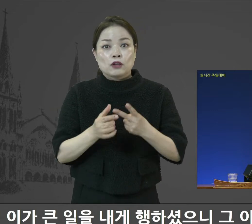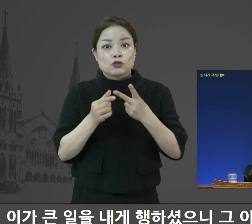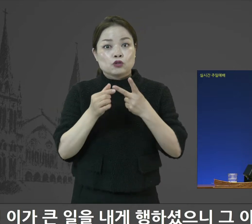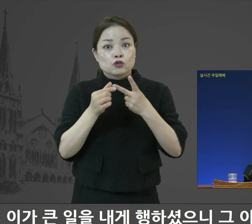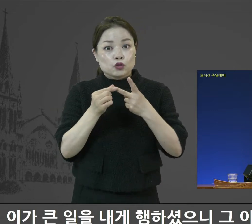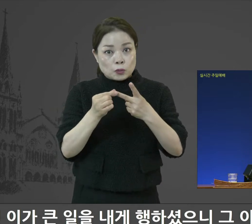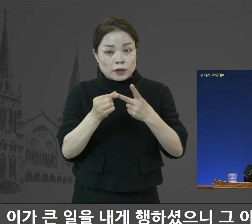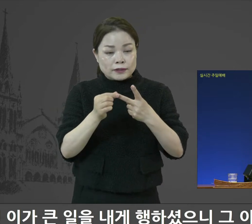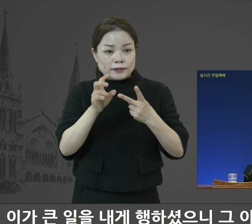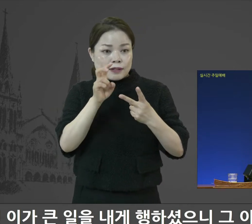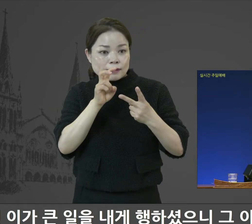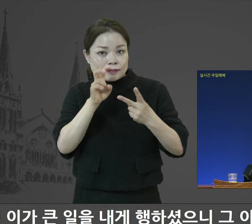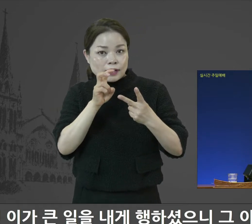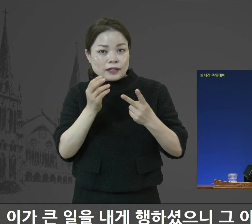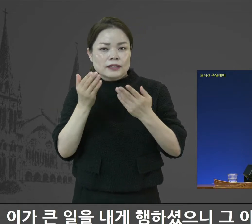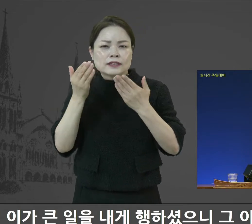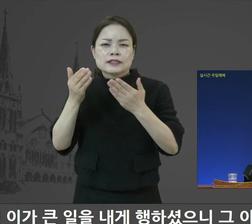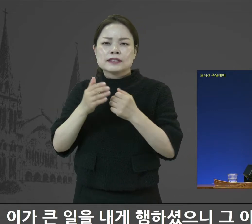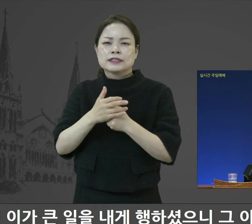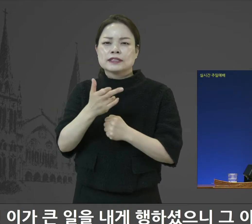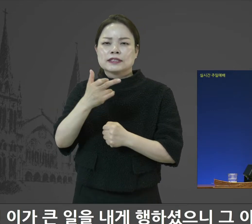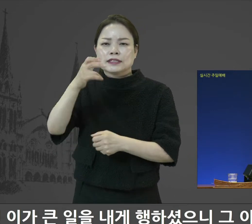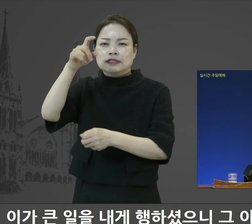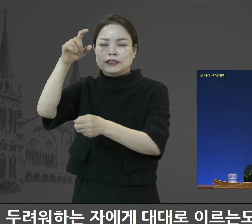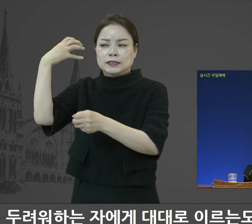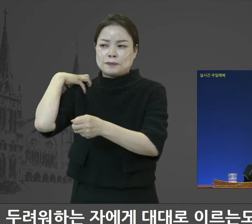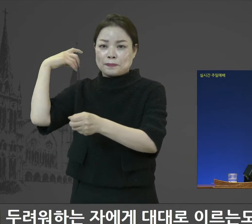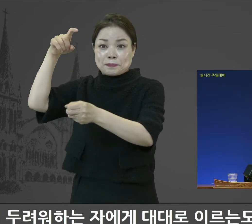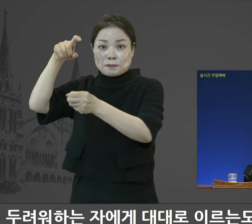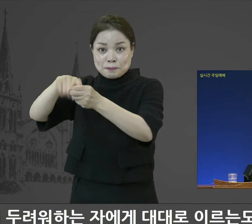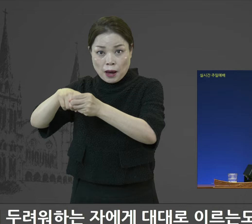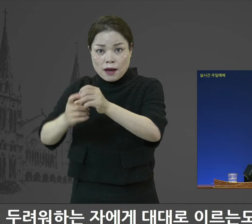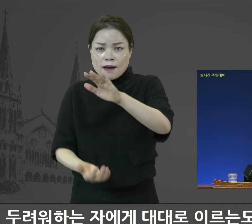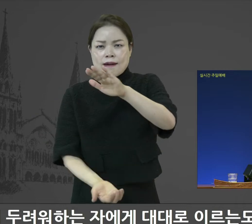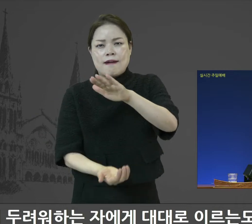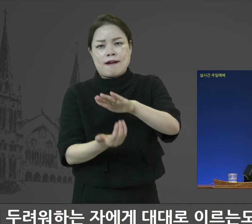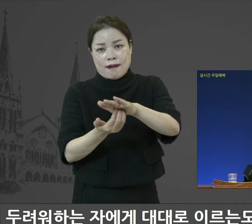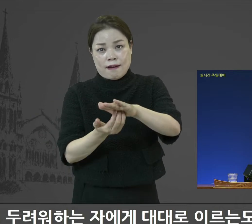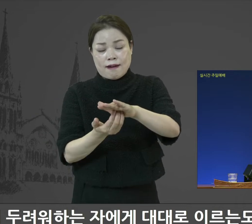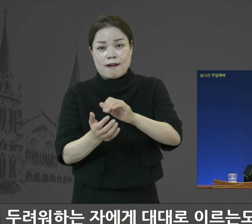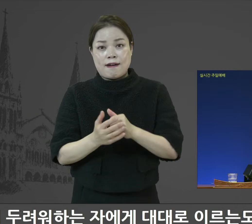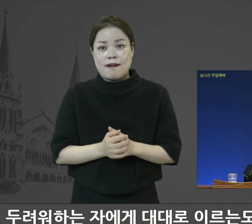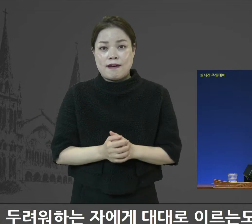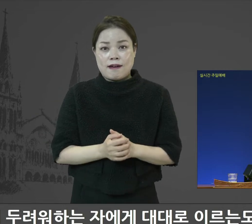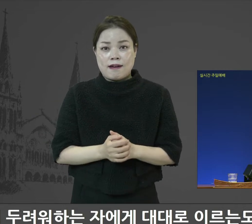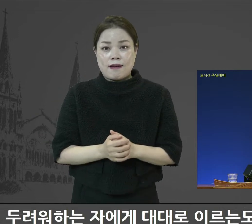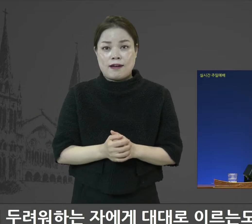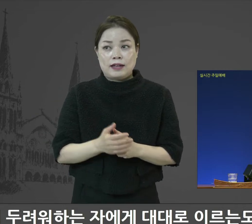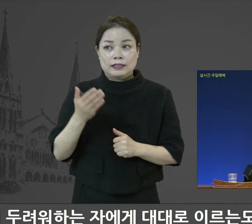번째 찬가를 드린 이유는 큰 일을 행하셨기 때문입니다. 그가